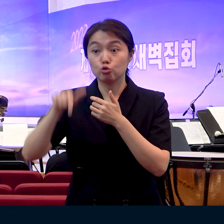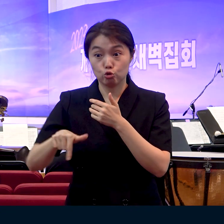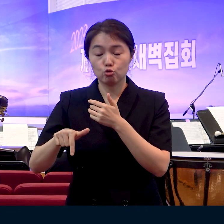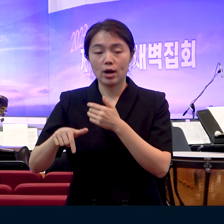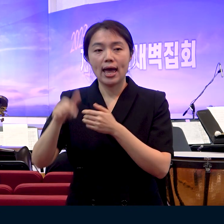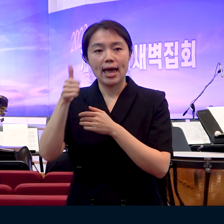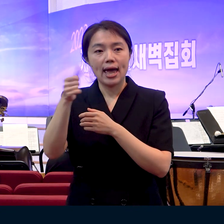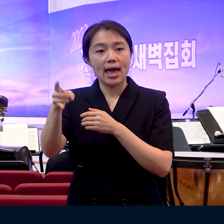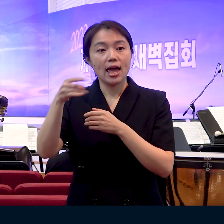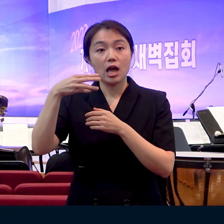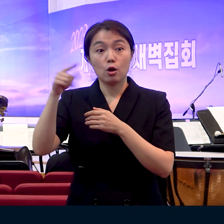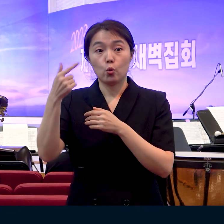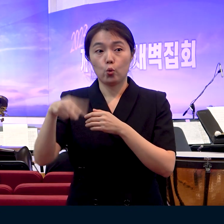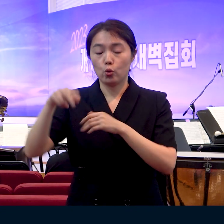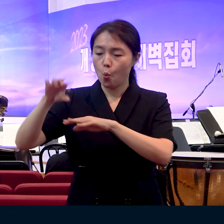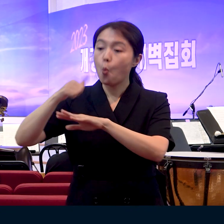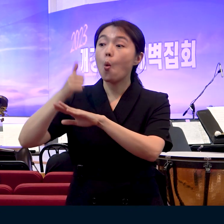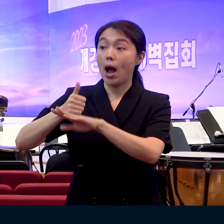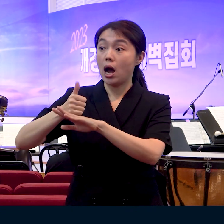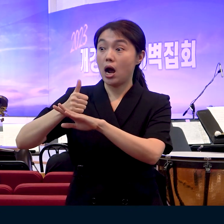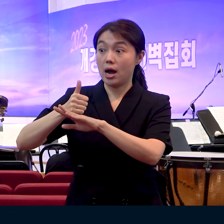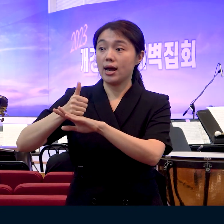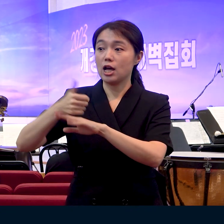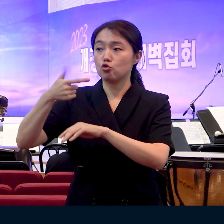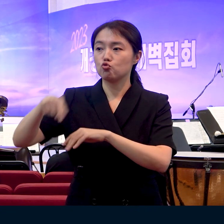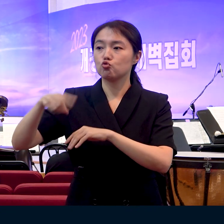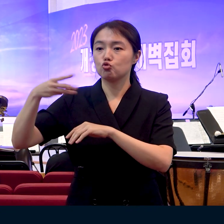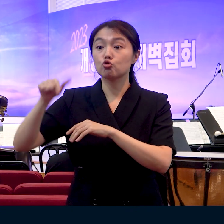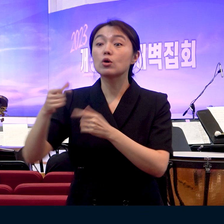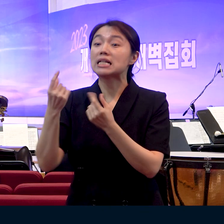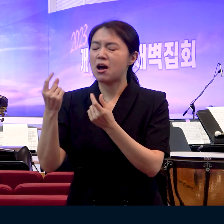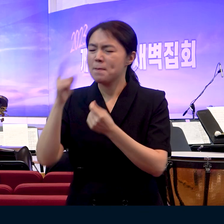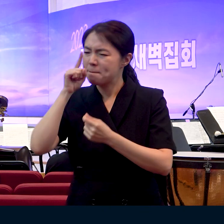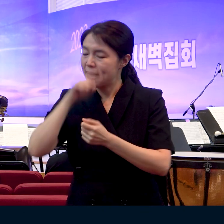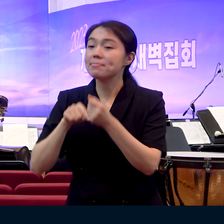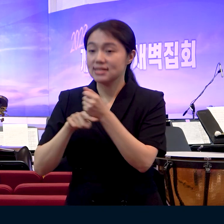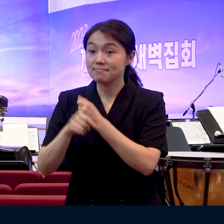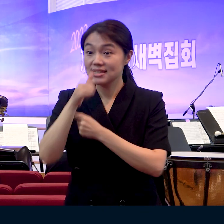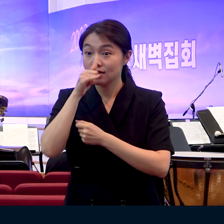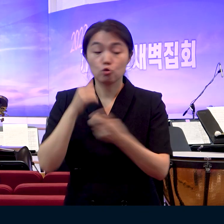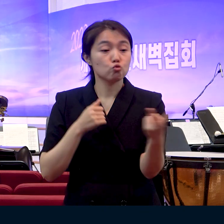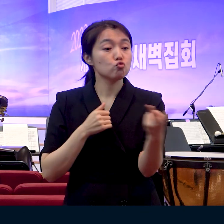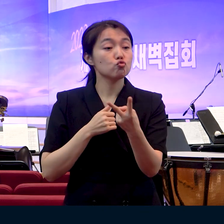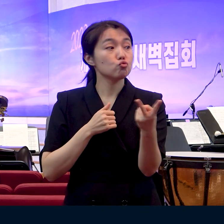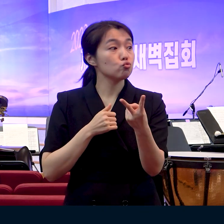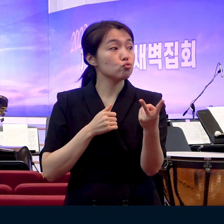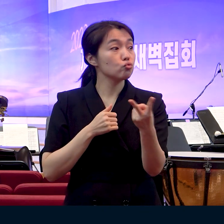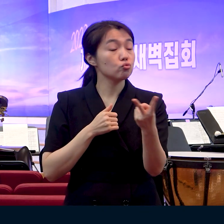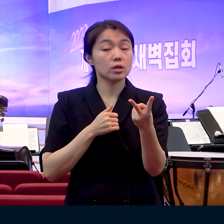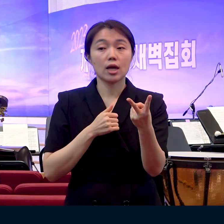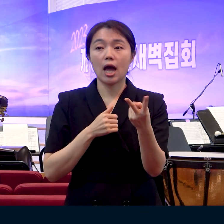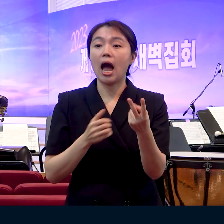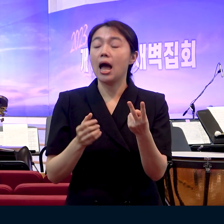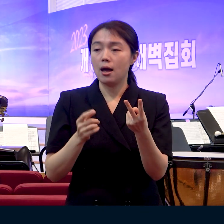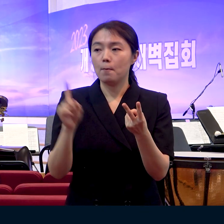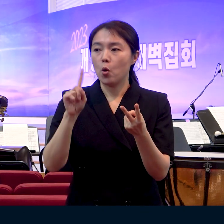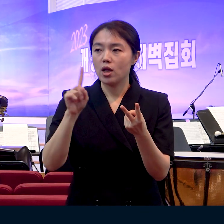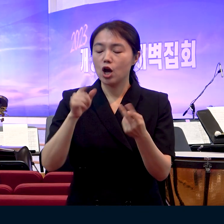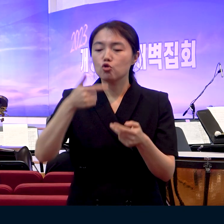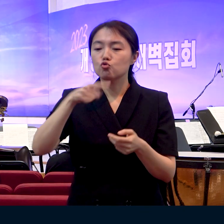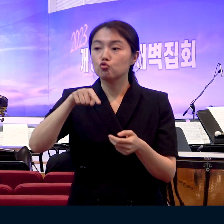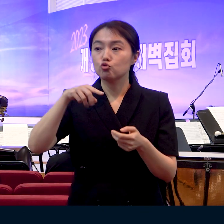나쁜 의미로 쓰이는 경우도 있습니다. 자, 그런데 어떤 경우든지 간에 이 누룩은 뭘 말하느냐? 그것은